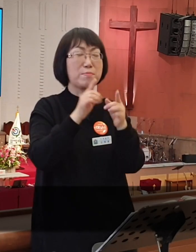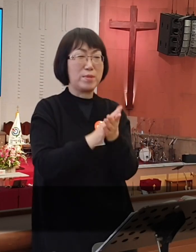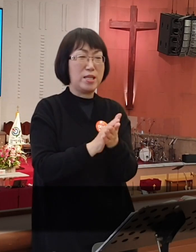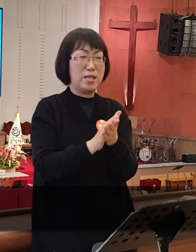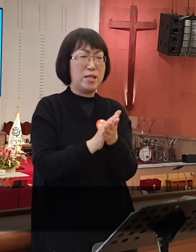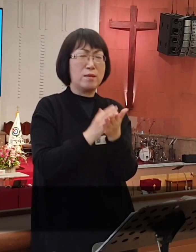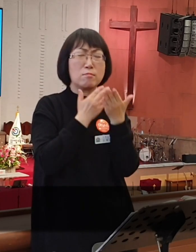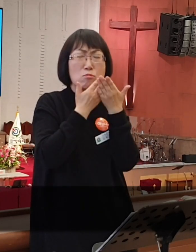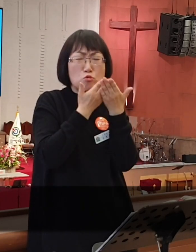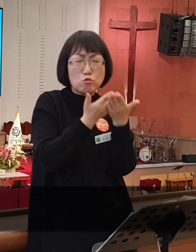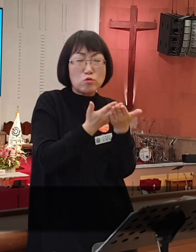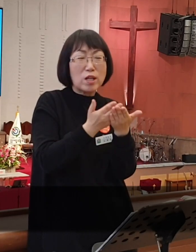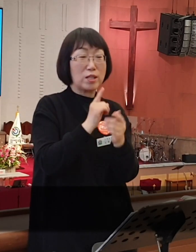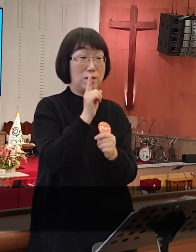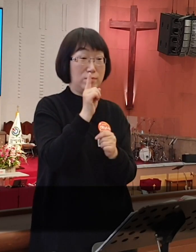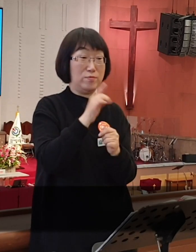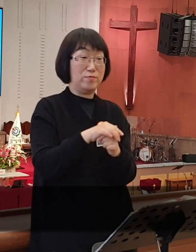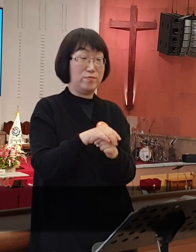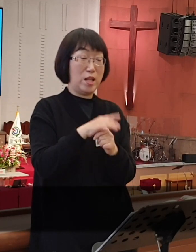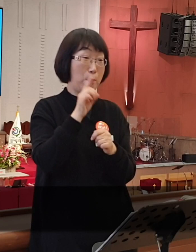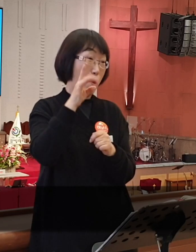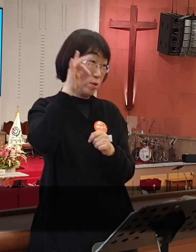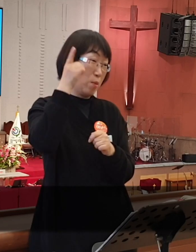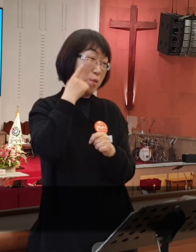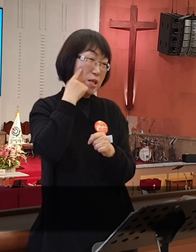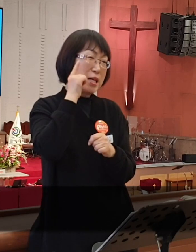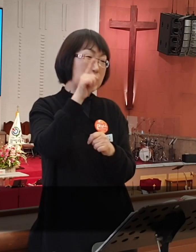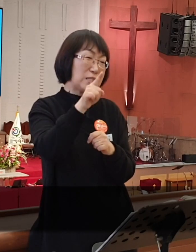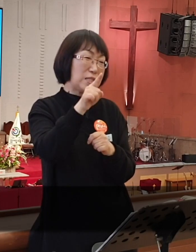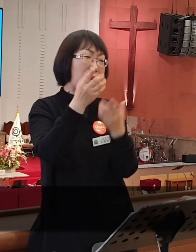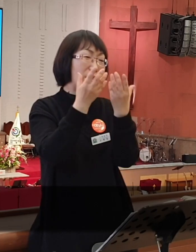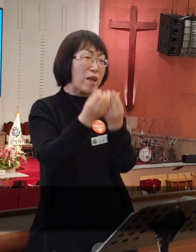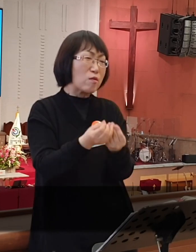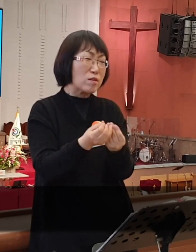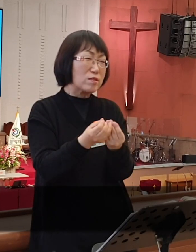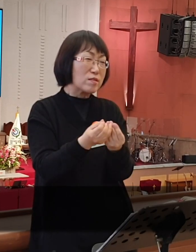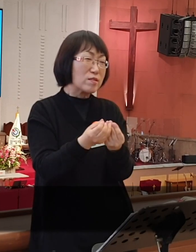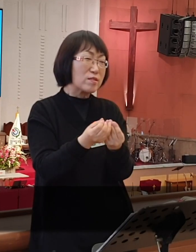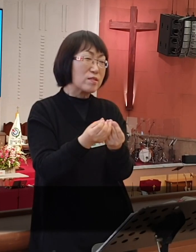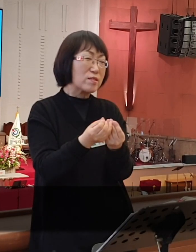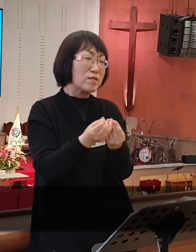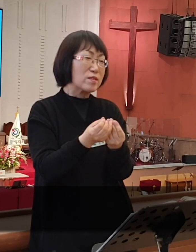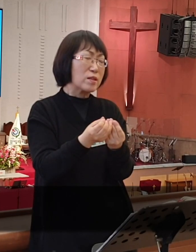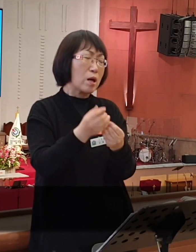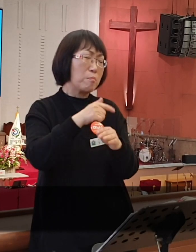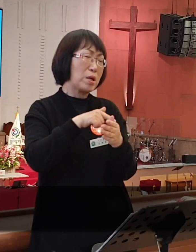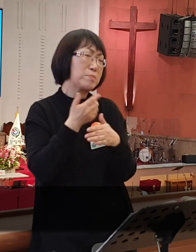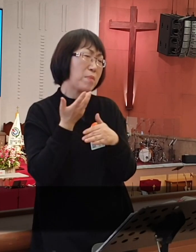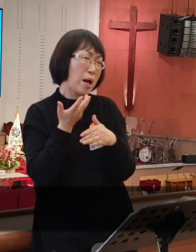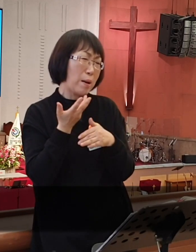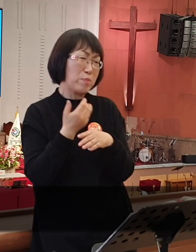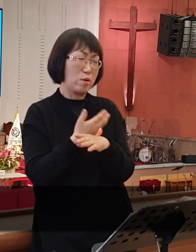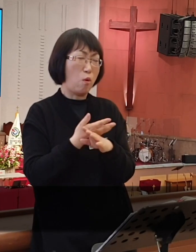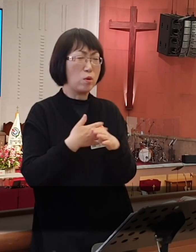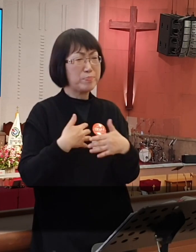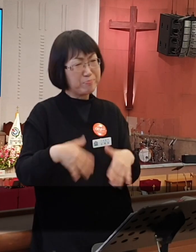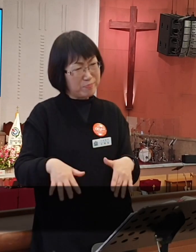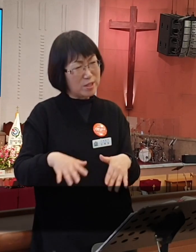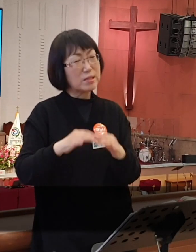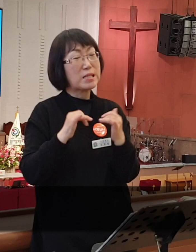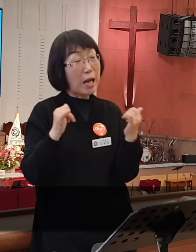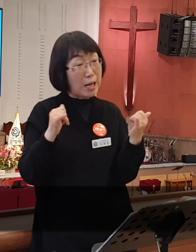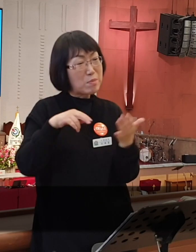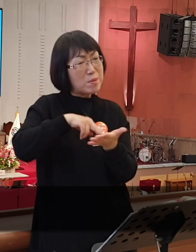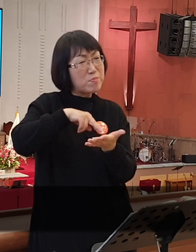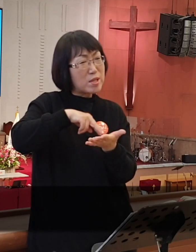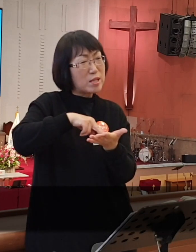어떤 맥락에서 이루어졌는지를 먼저 들으셔야, 이 맥락은 훨씬 더 어쩌면 가슴 아프고 약자의 맥락입니다.